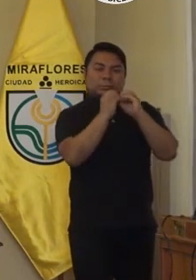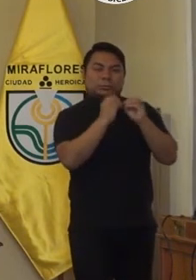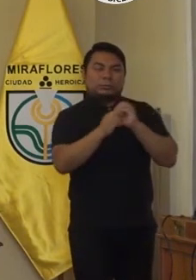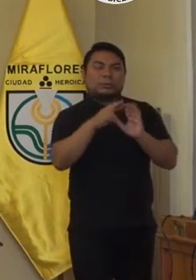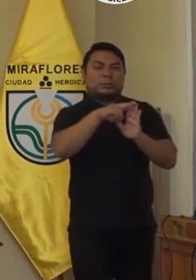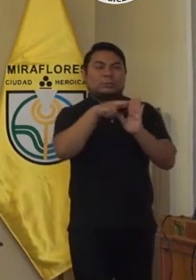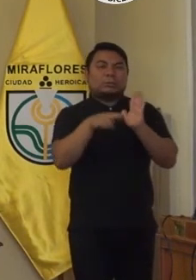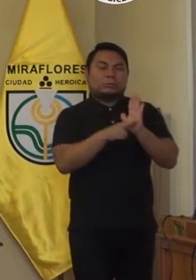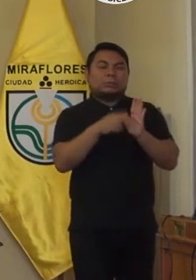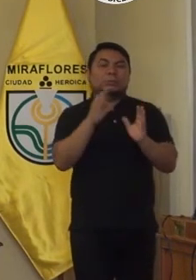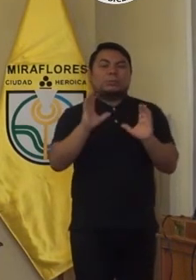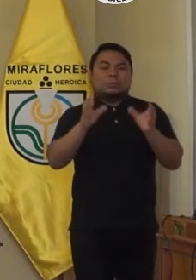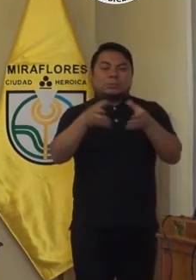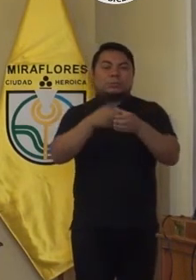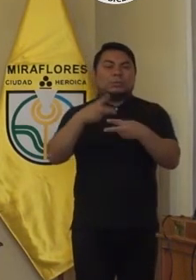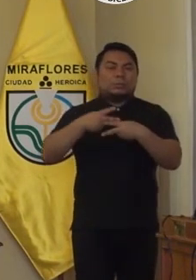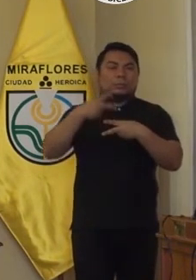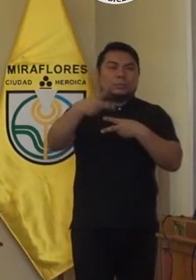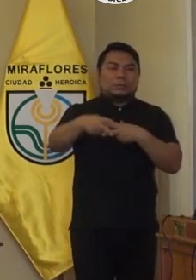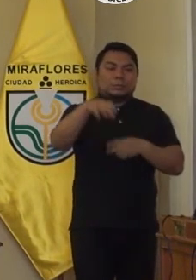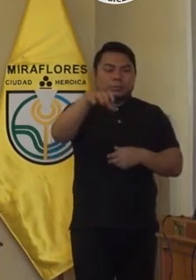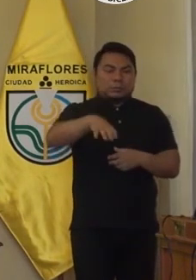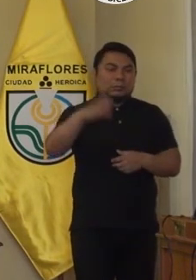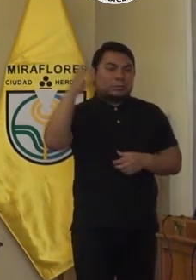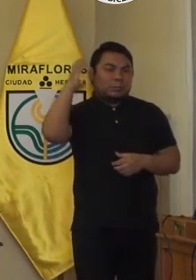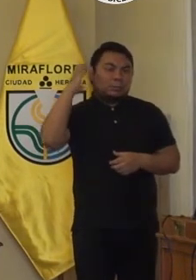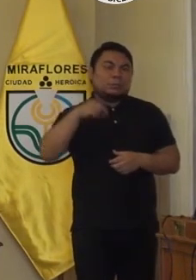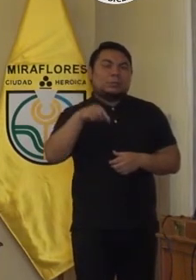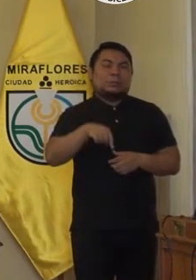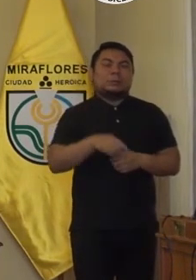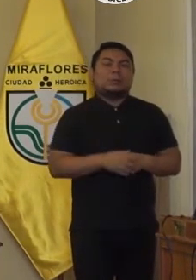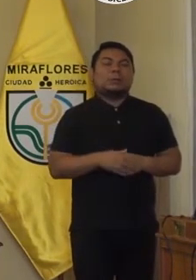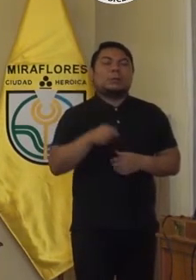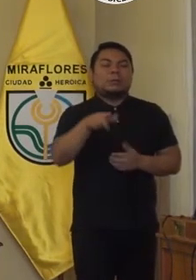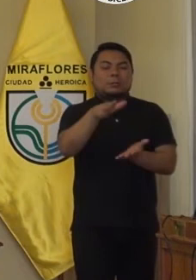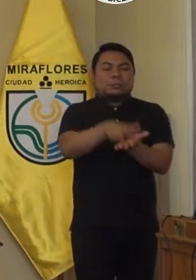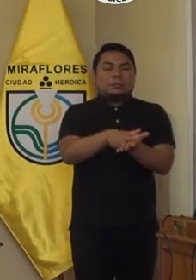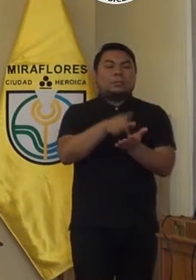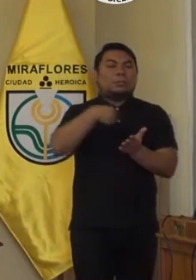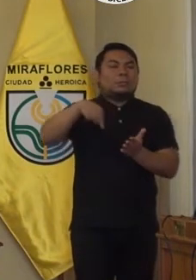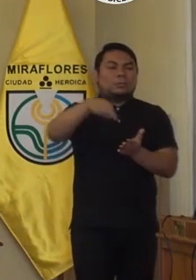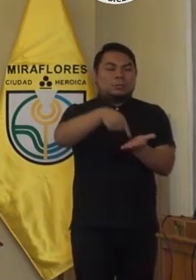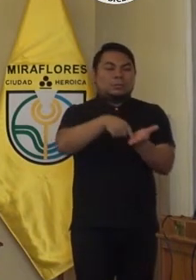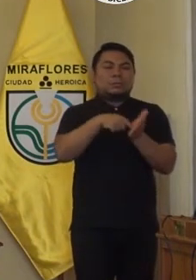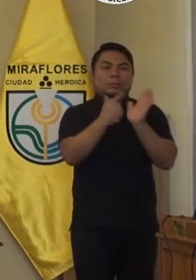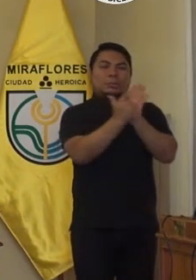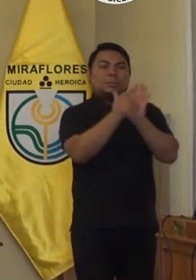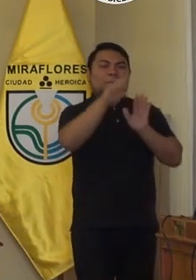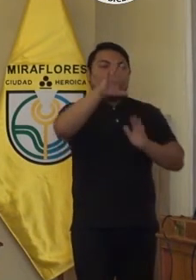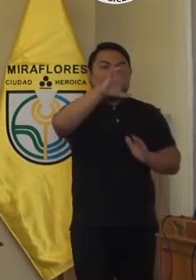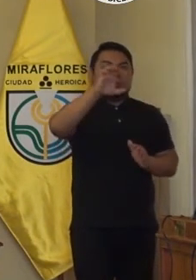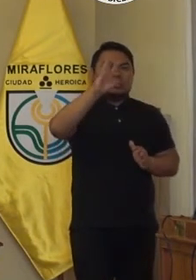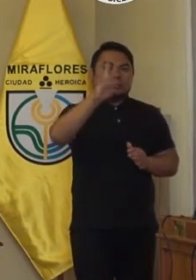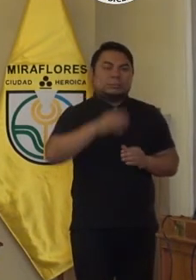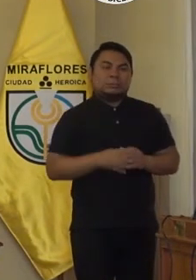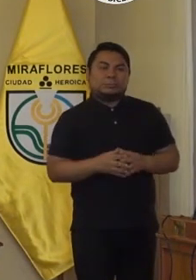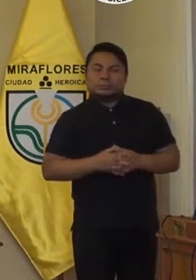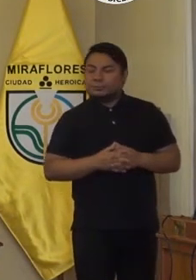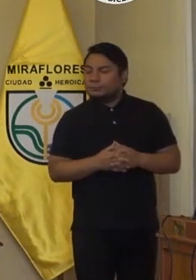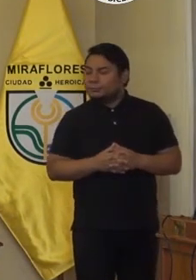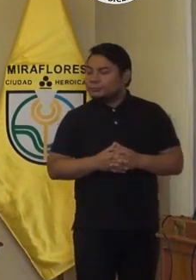del reglamento de las juntas vecinales del distrito de Miraflores, aprobado por ordenanza 506.